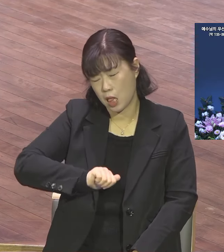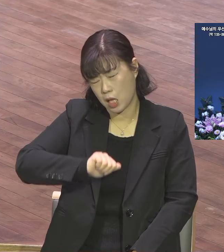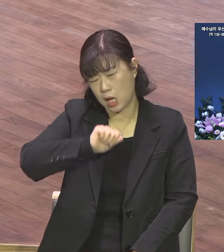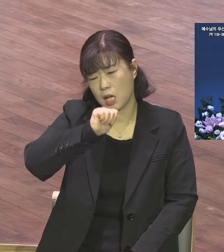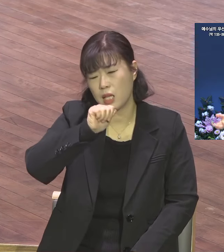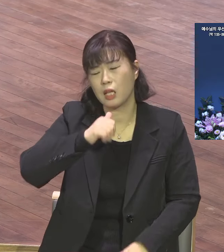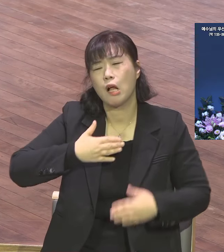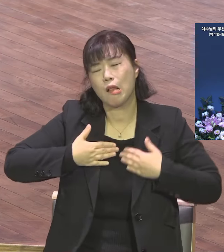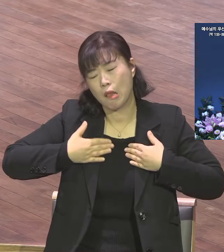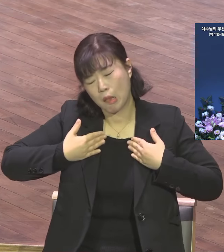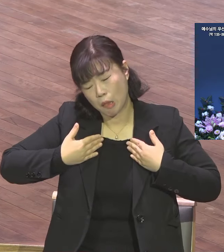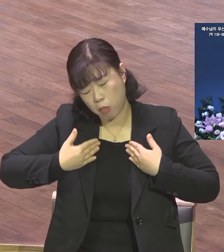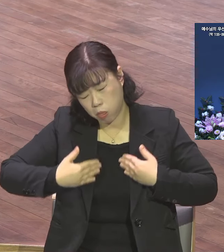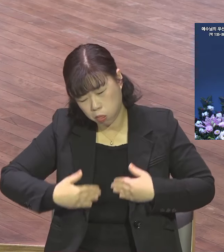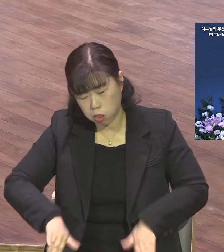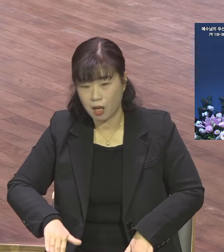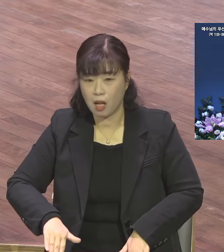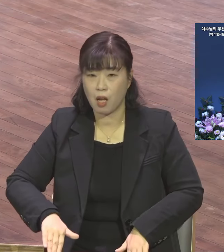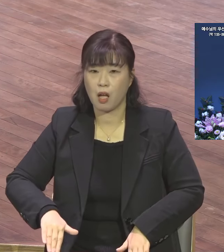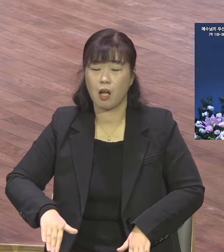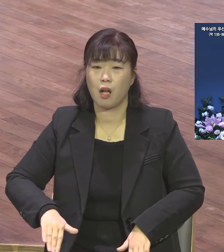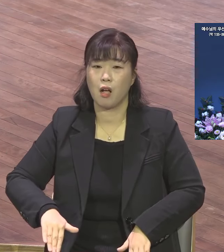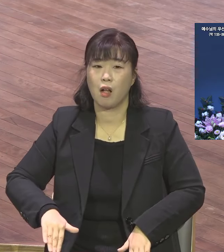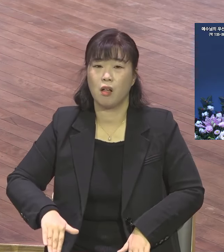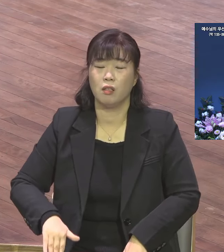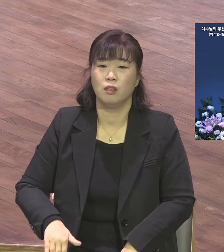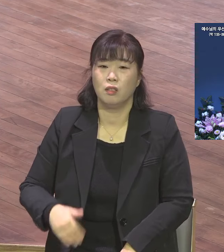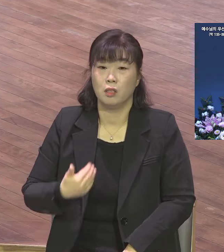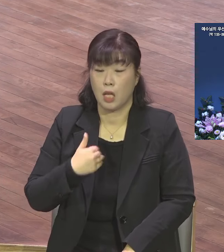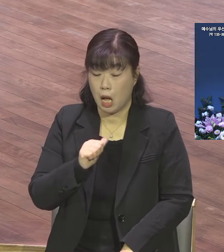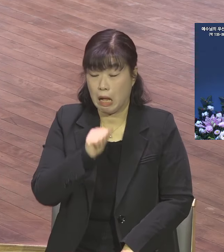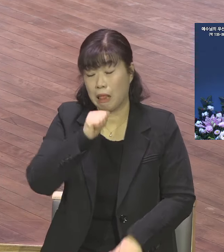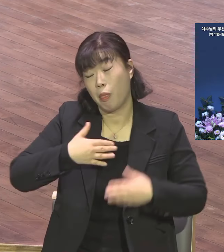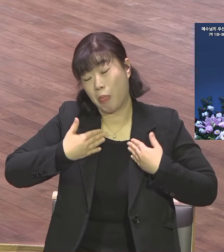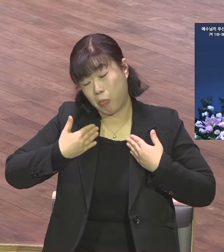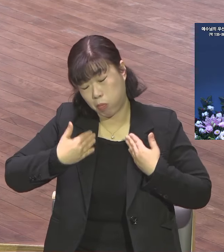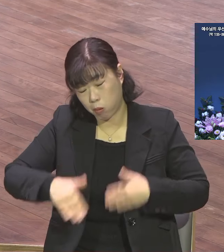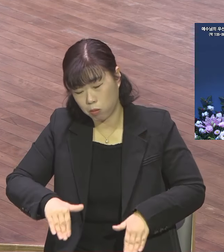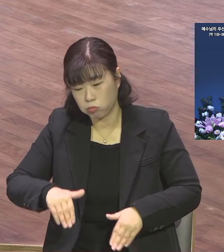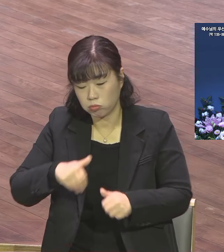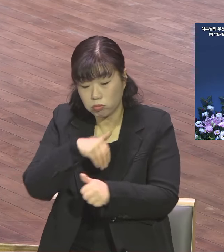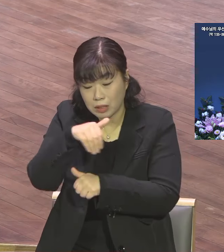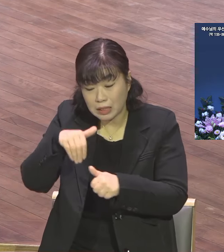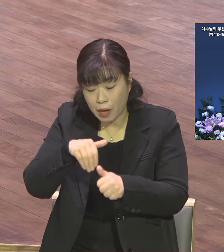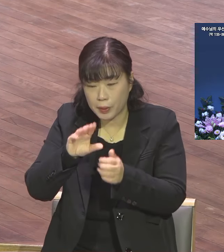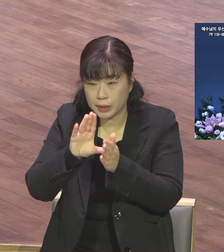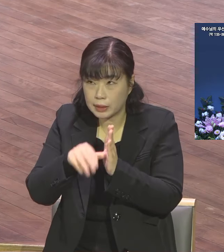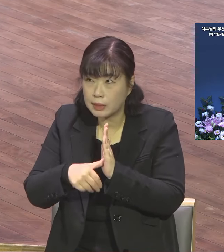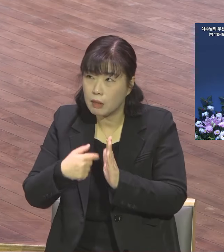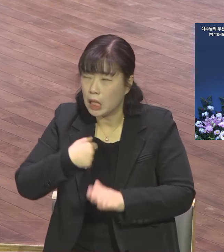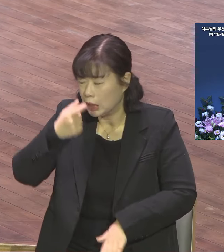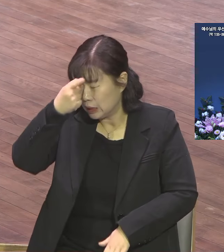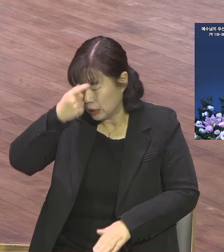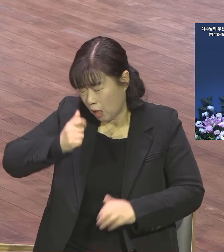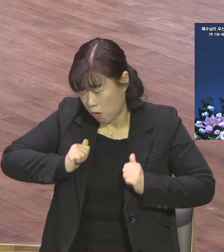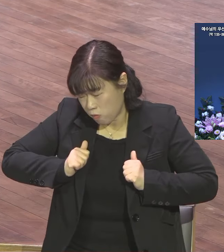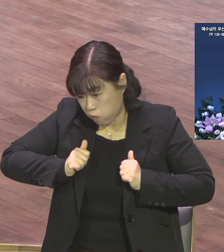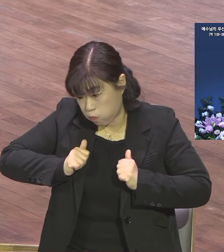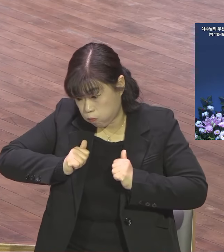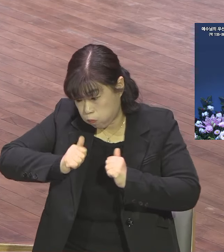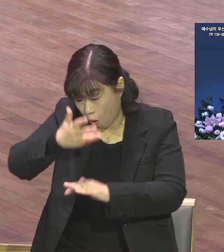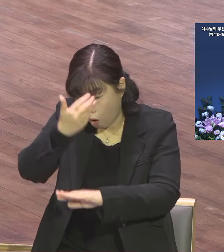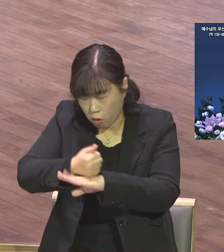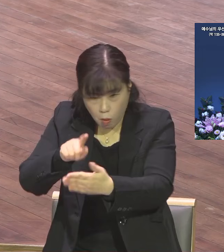뭐 아무것도 없는 환경 속에서 그냥 하나님 기도 중에 전도해라 해서